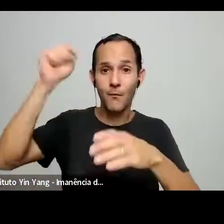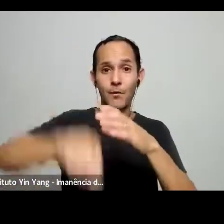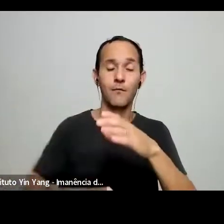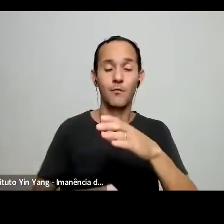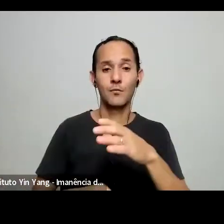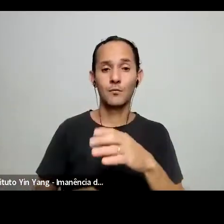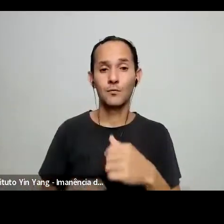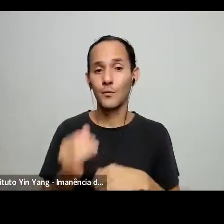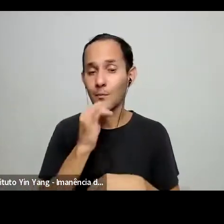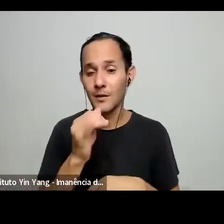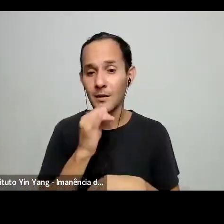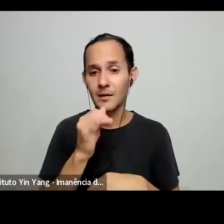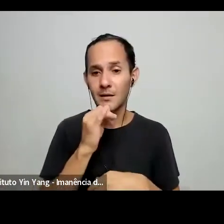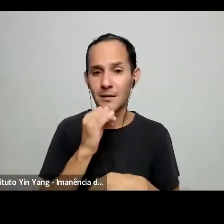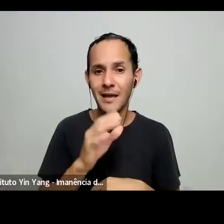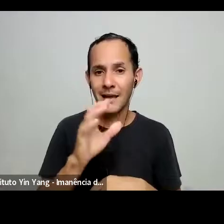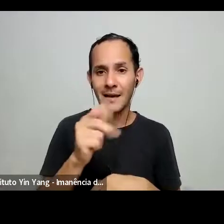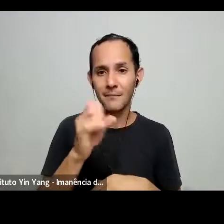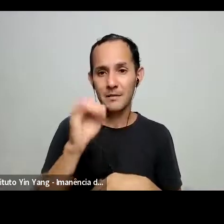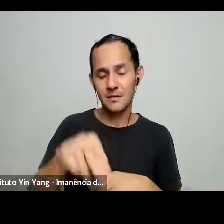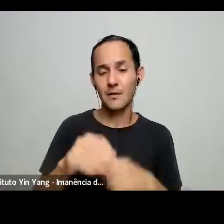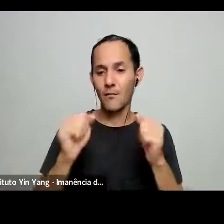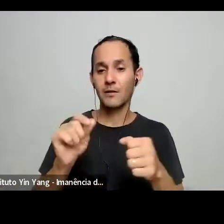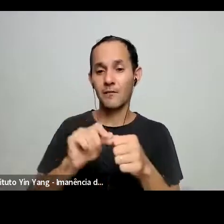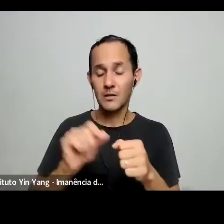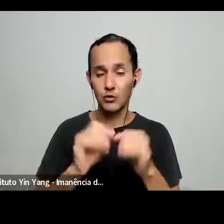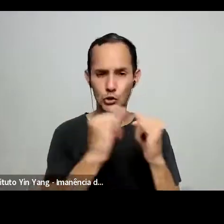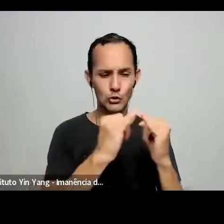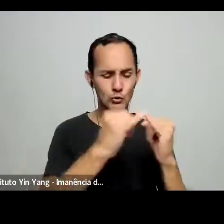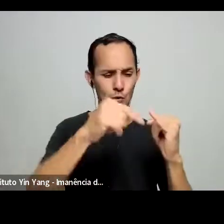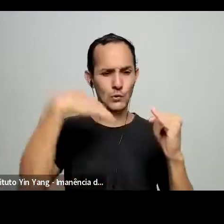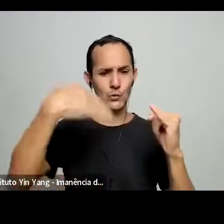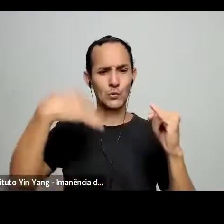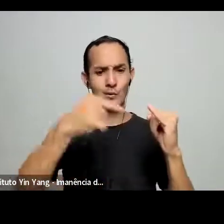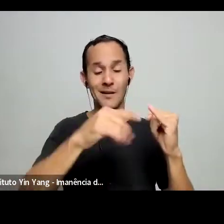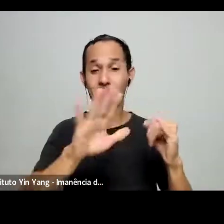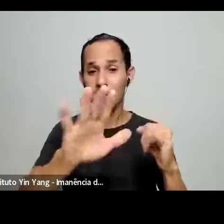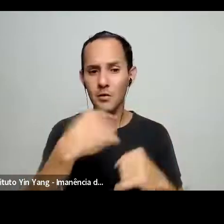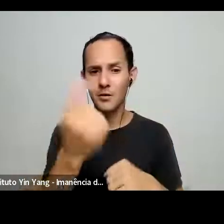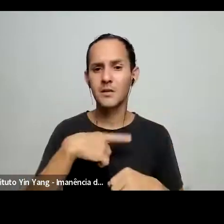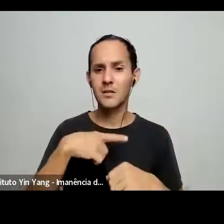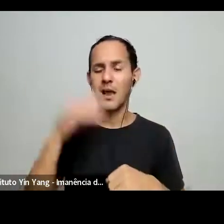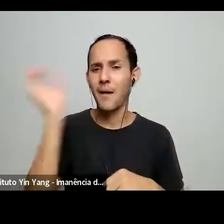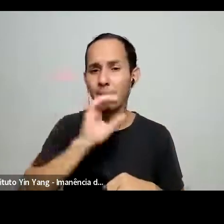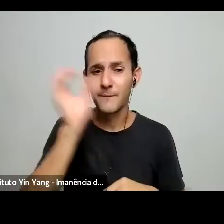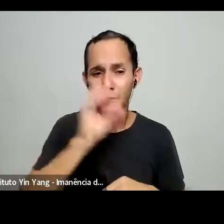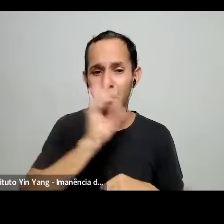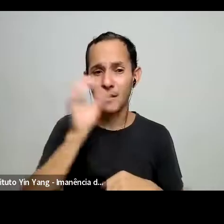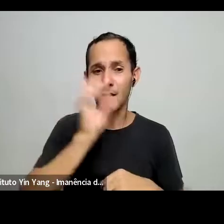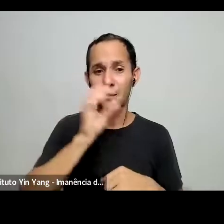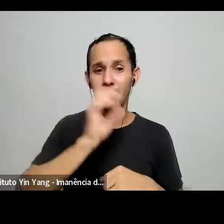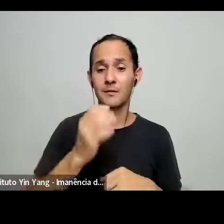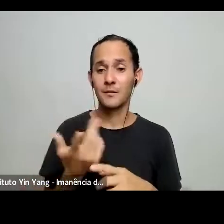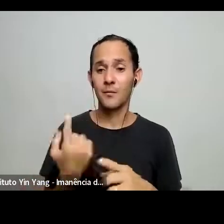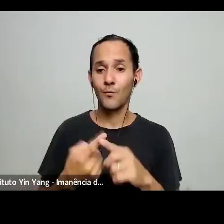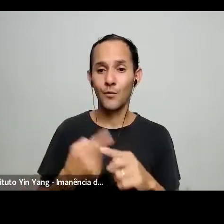por exemplo, a CABSIM pode fazer, uma instituição assim, mas nós tínhamos pressa. A CABSIM,